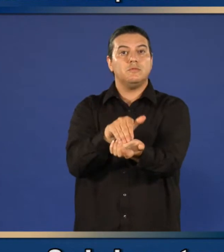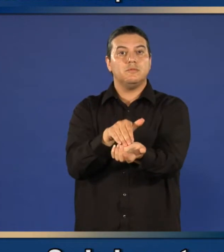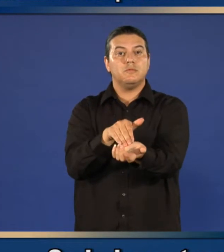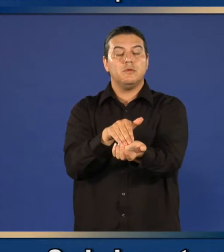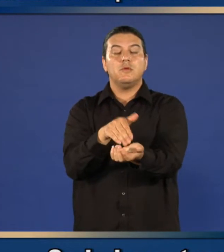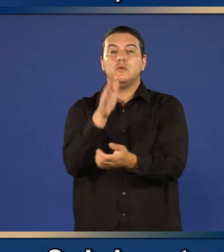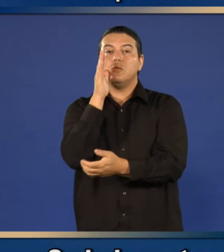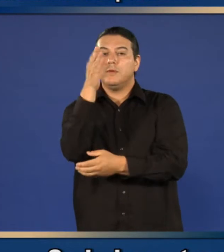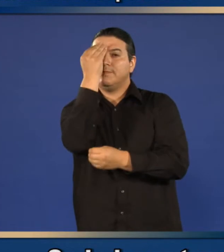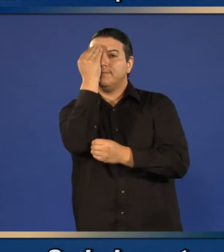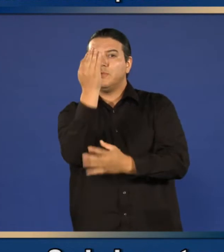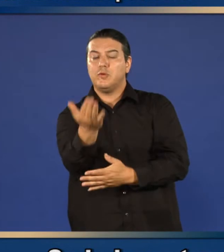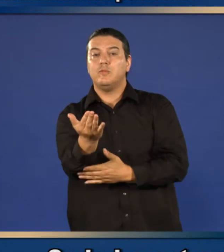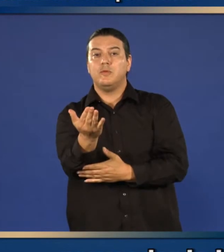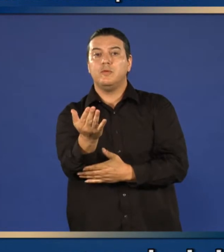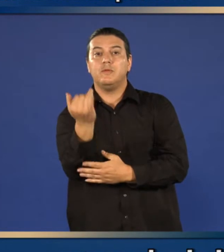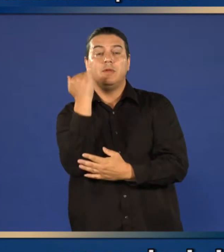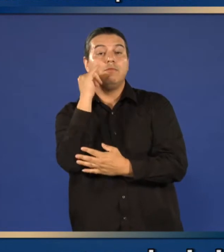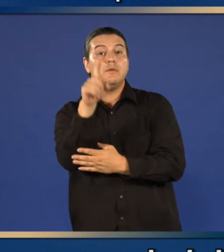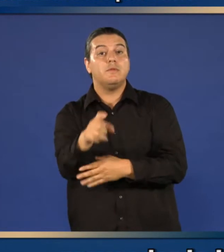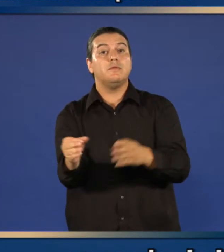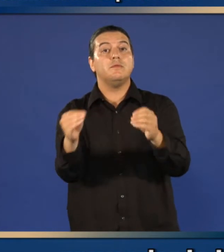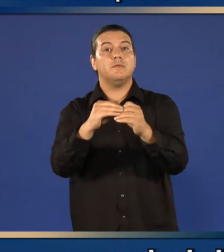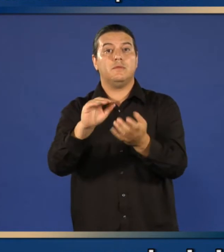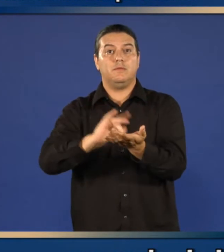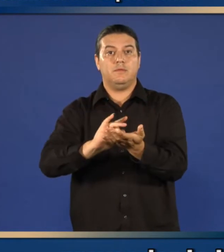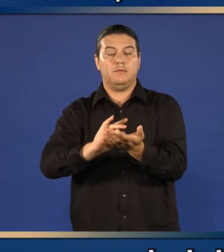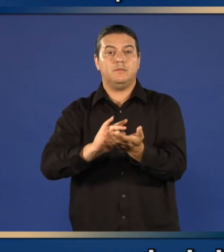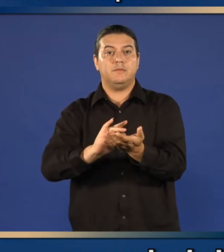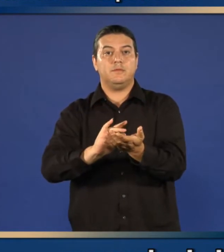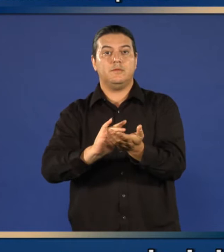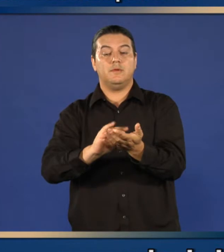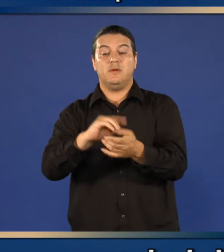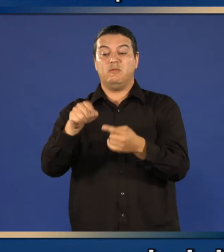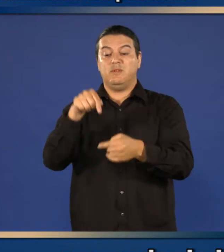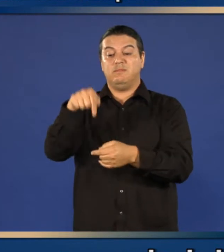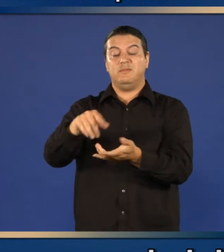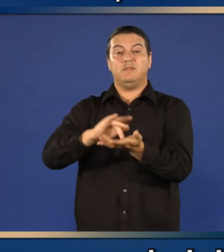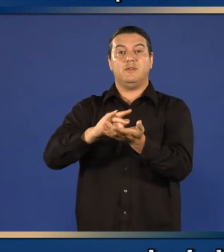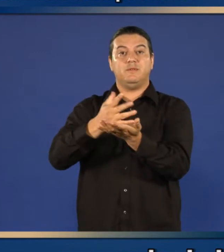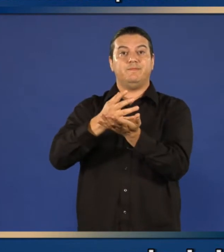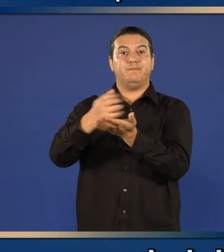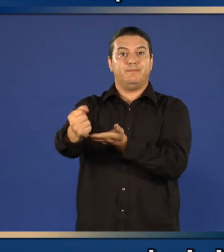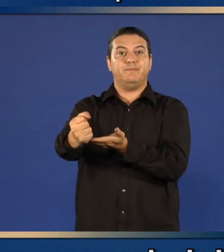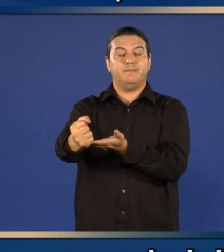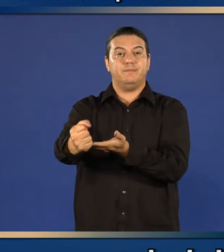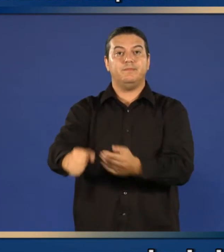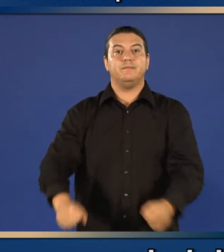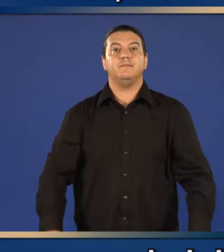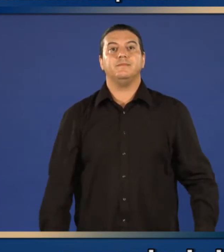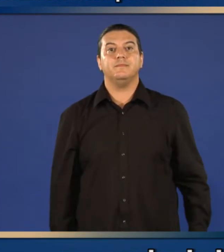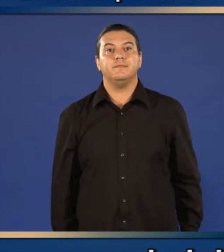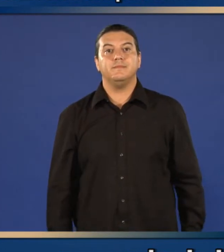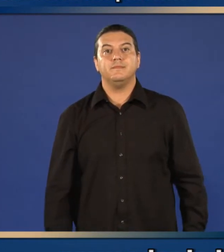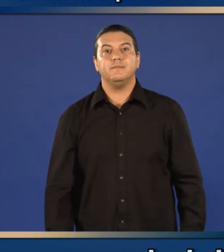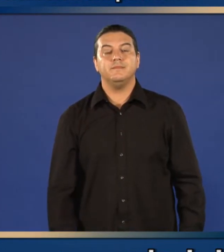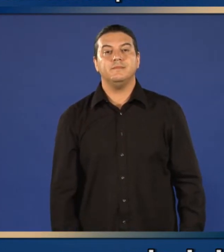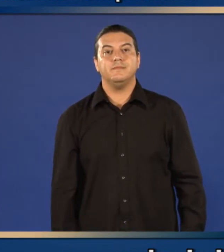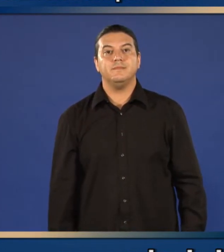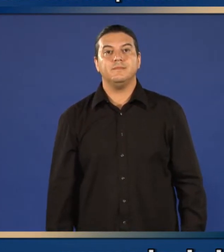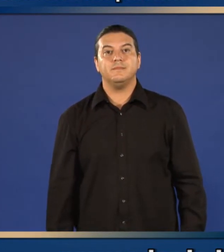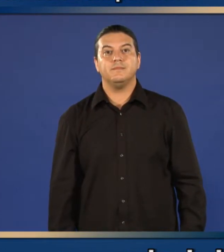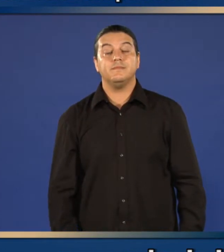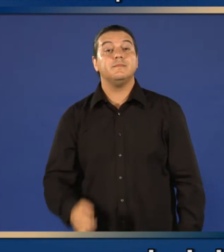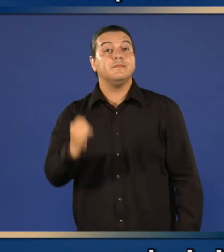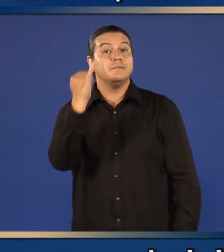o cuidado de su salud proveedor le informará si necesita más cantidad de medicamento después de